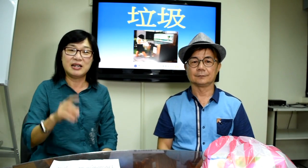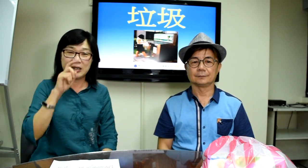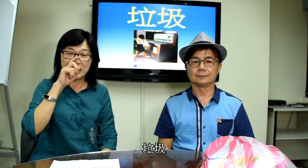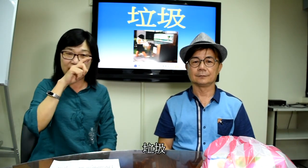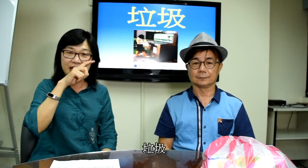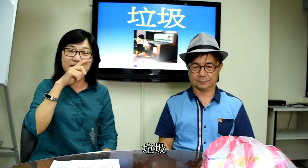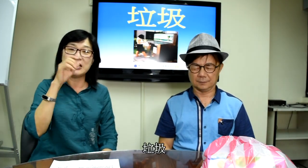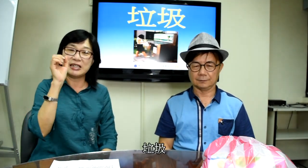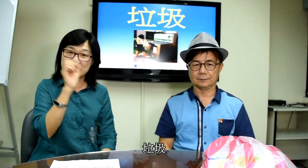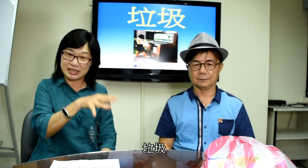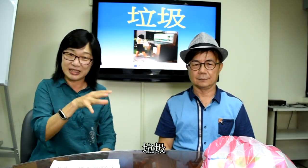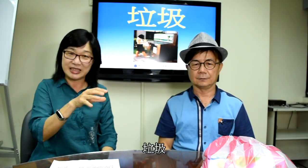垃圾，